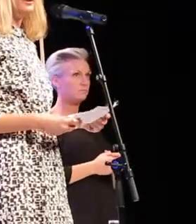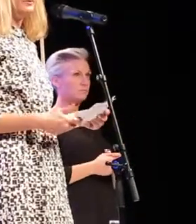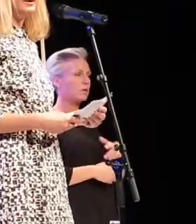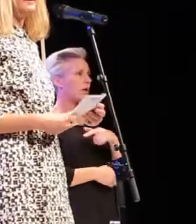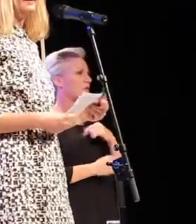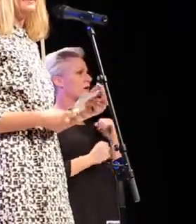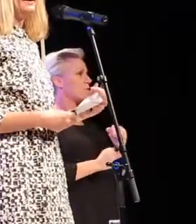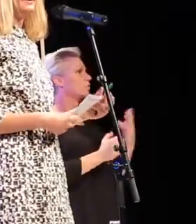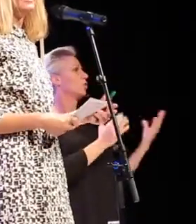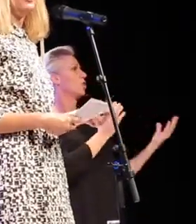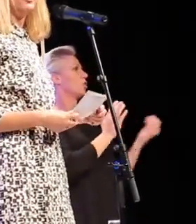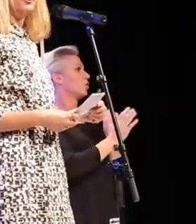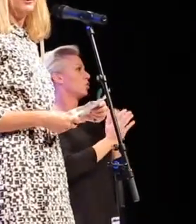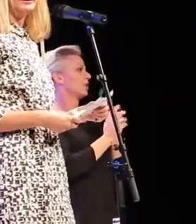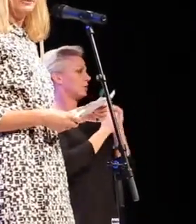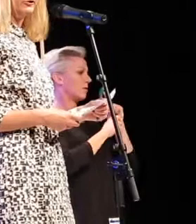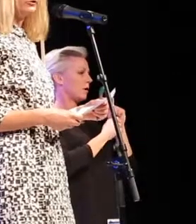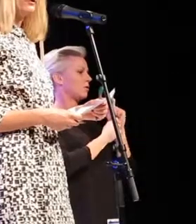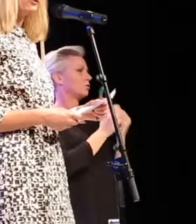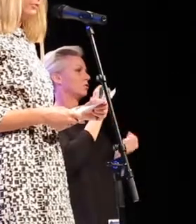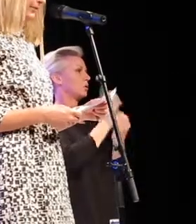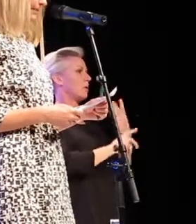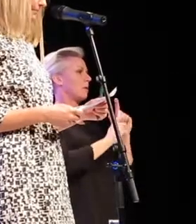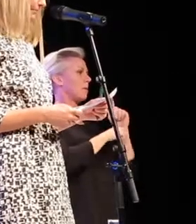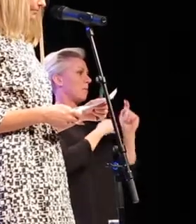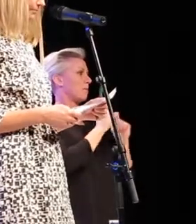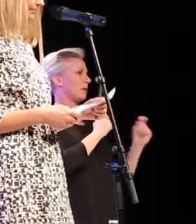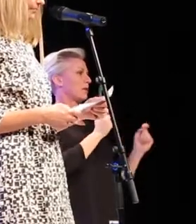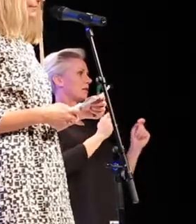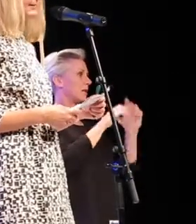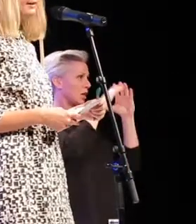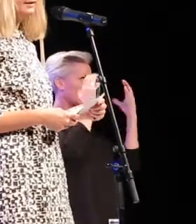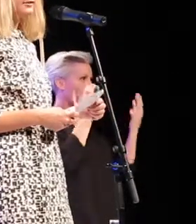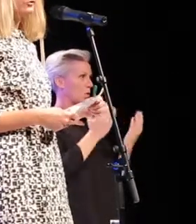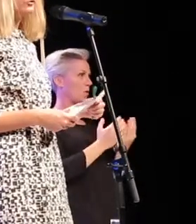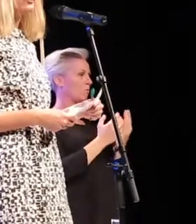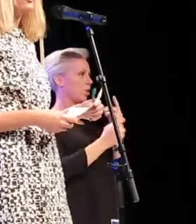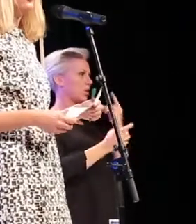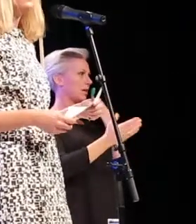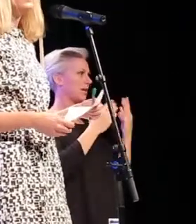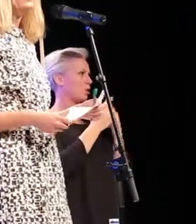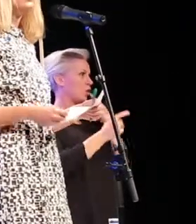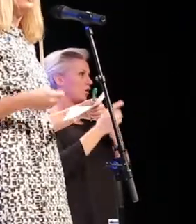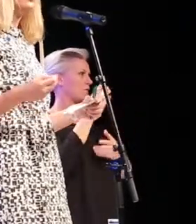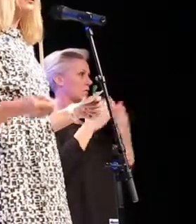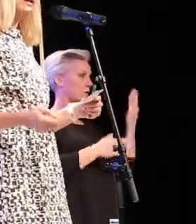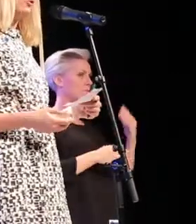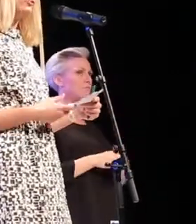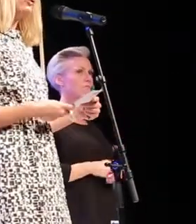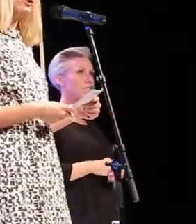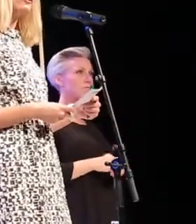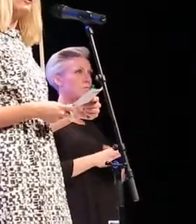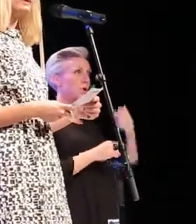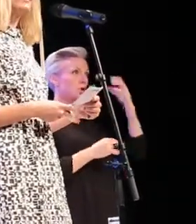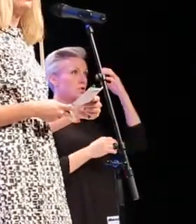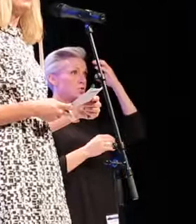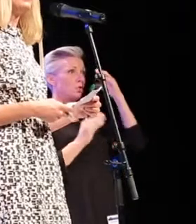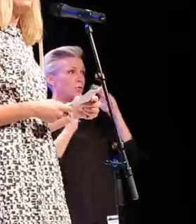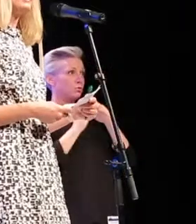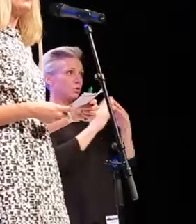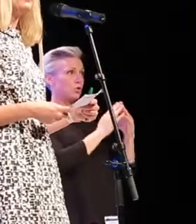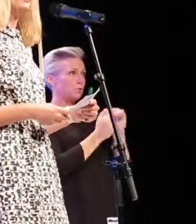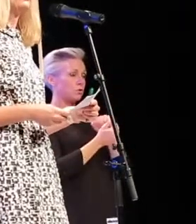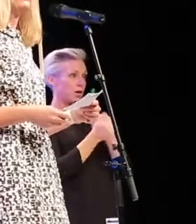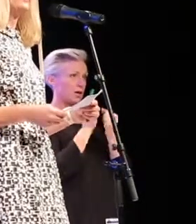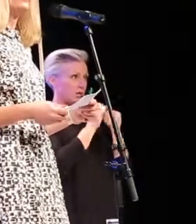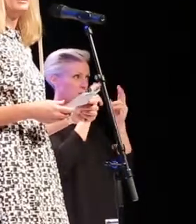få igenom en bindande global klimatöverenskommelse. Stockholms roll är både att ställa om såklart för att minska våra